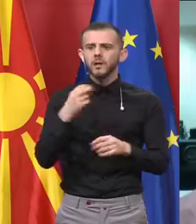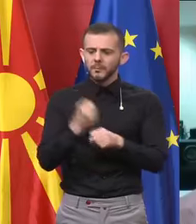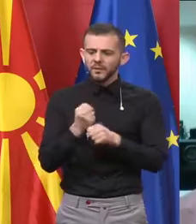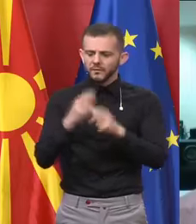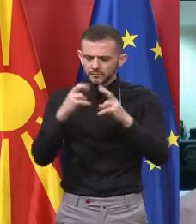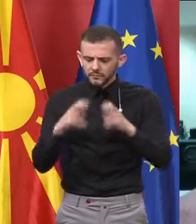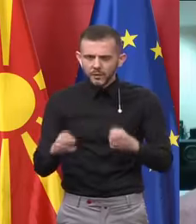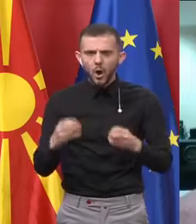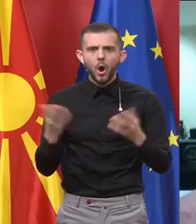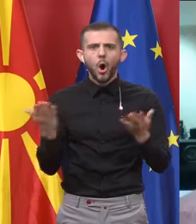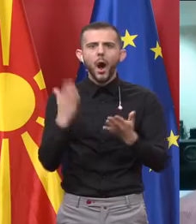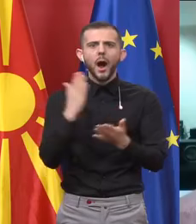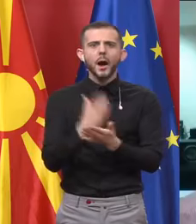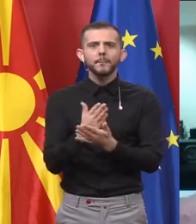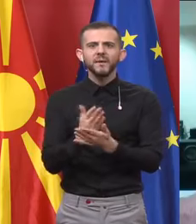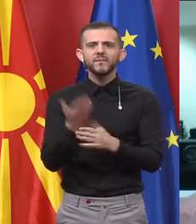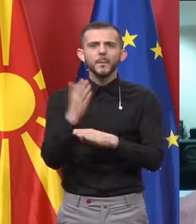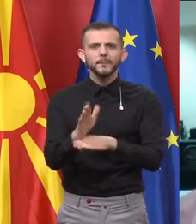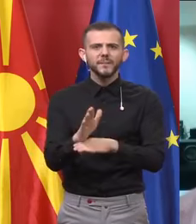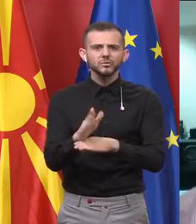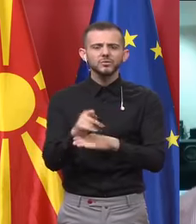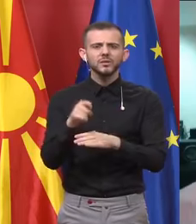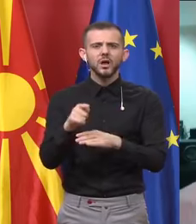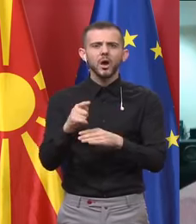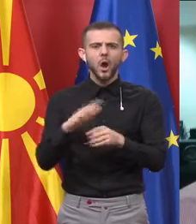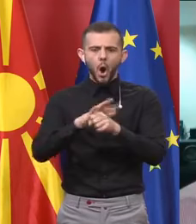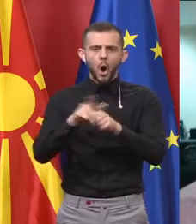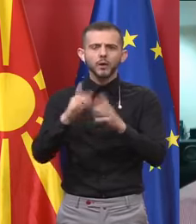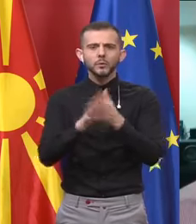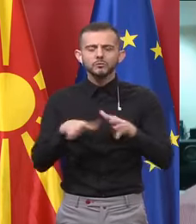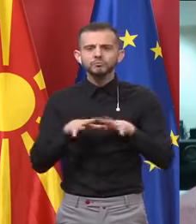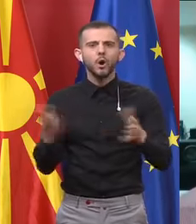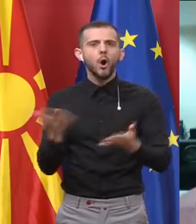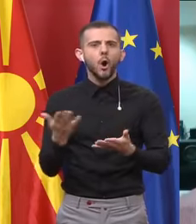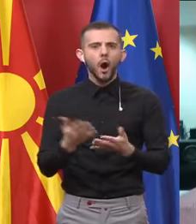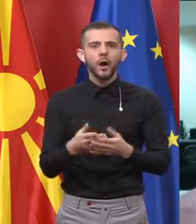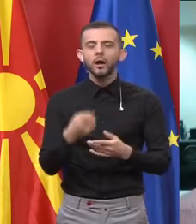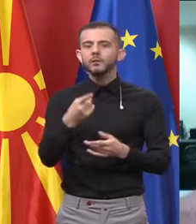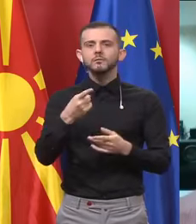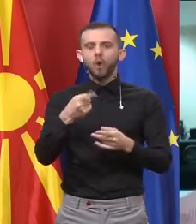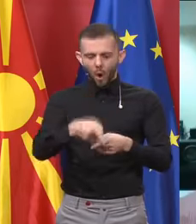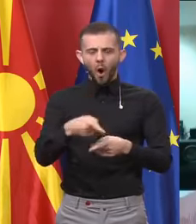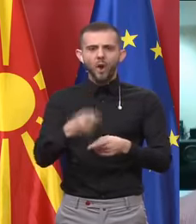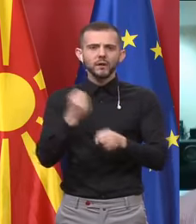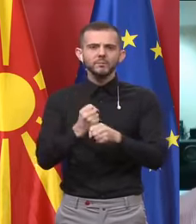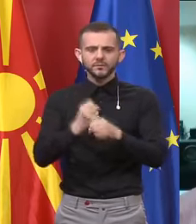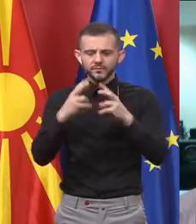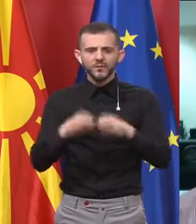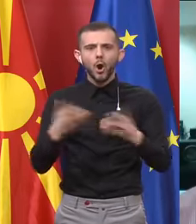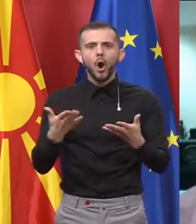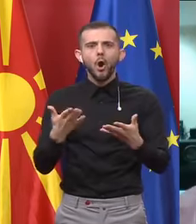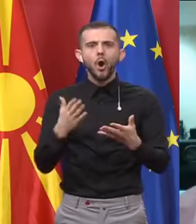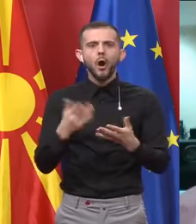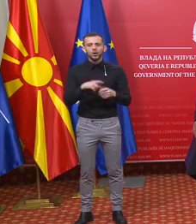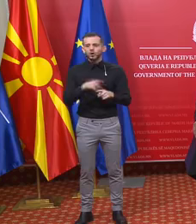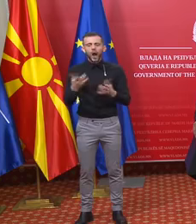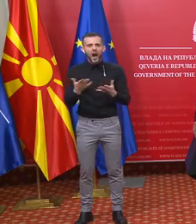е присутен коронавирусот во земјава, па до каде е таа постапка? Што се работи во моментов?